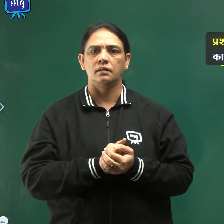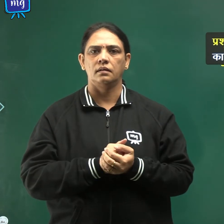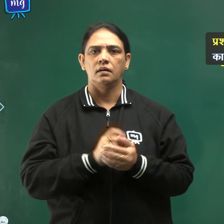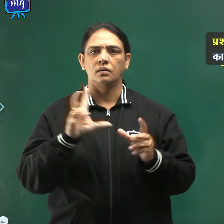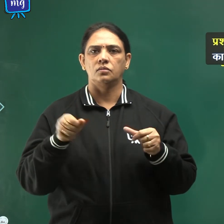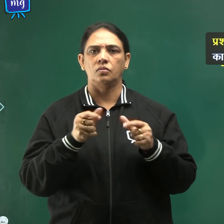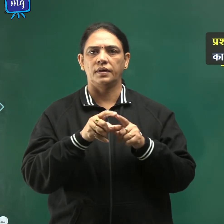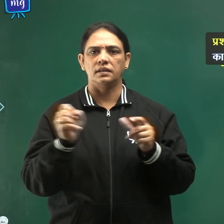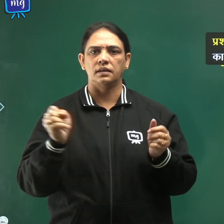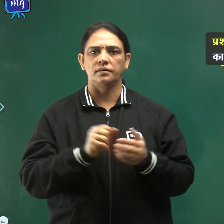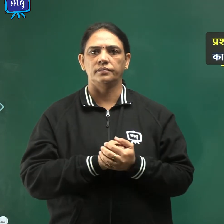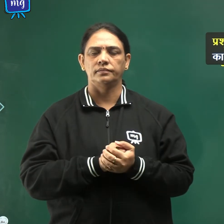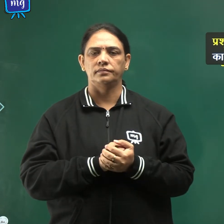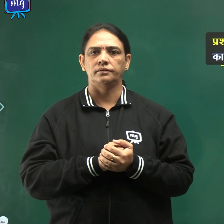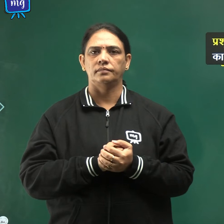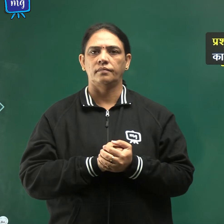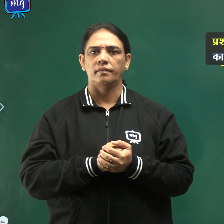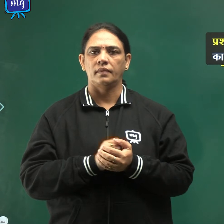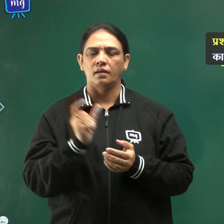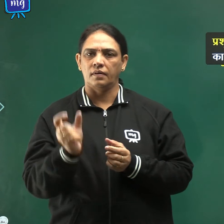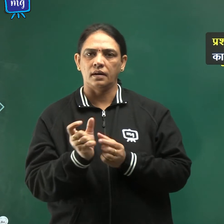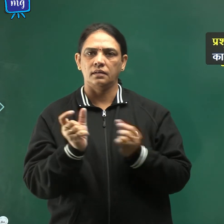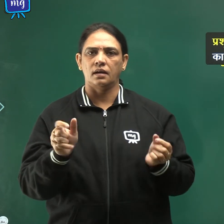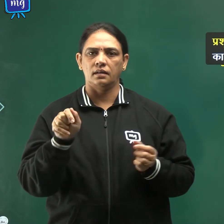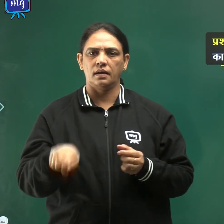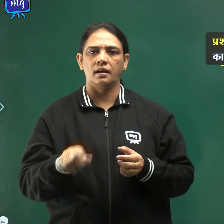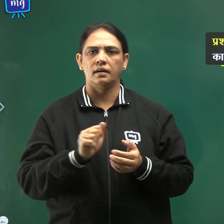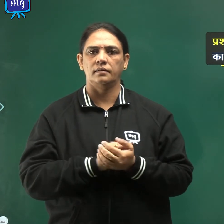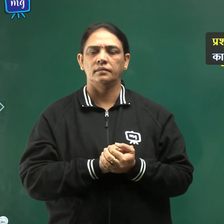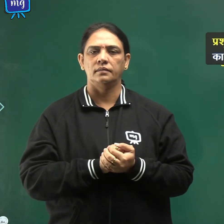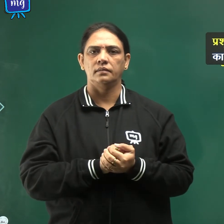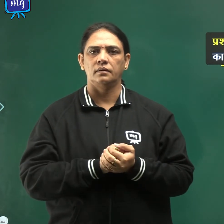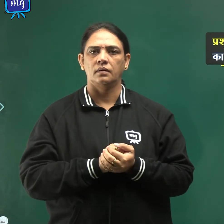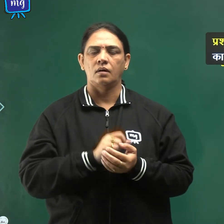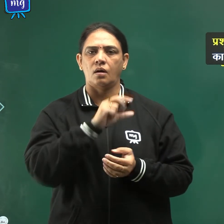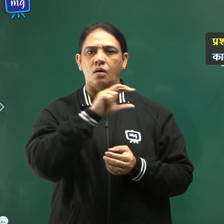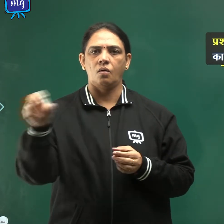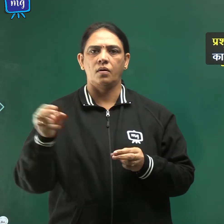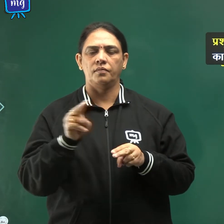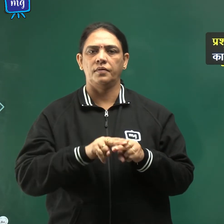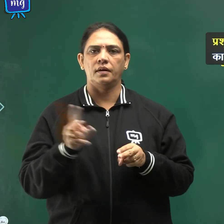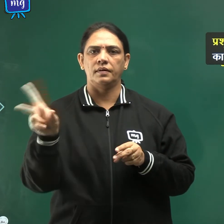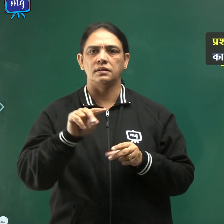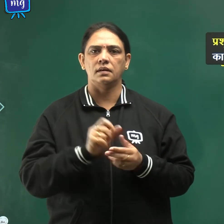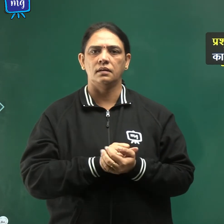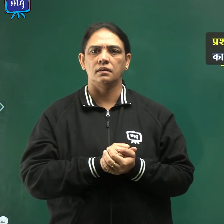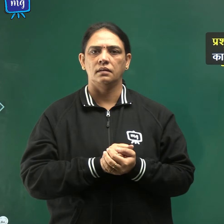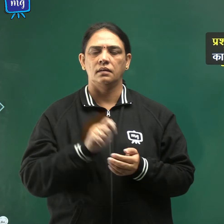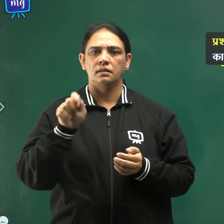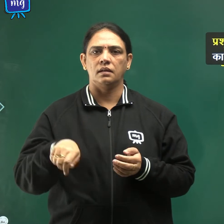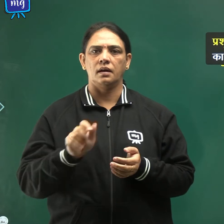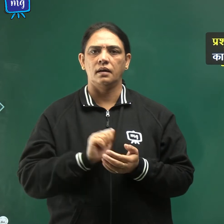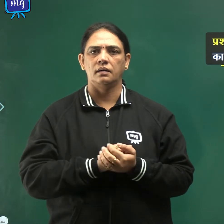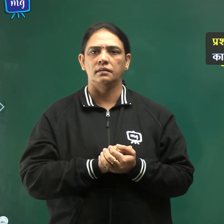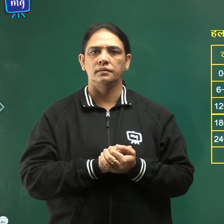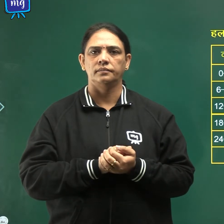ज्ञात कीजिए। वर्ग अंतराल दिया हुआ है और उसकी बारंबारता दी हुई